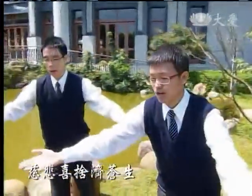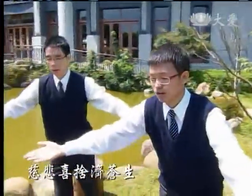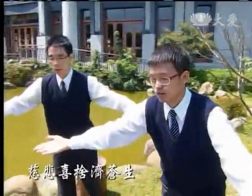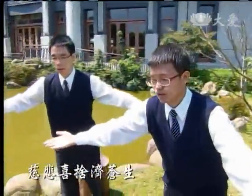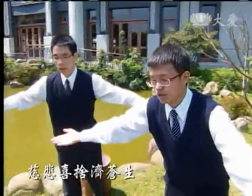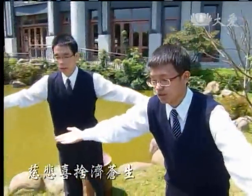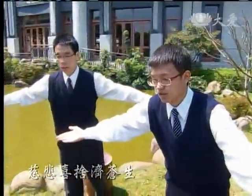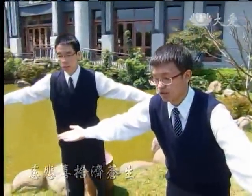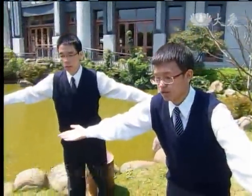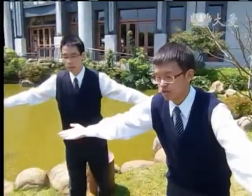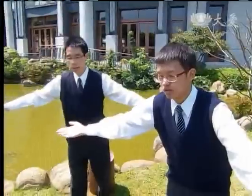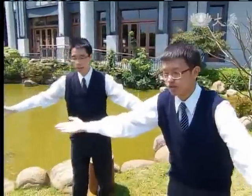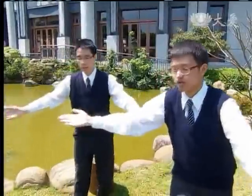苍生。